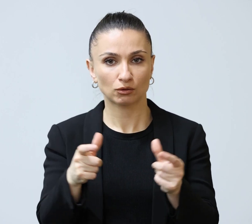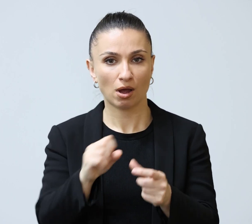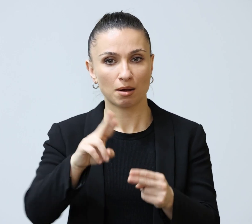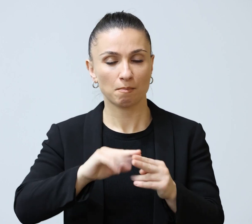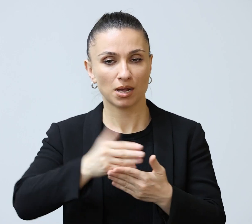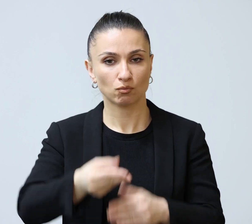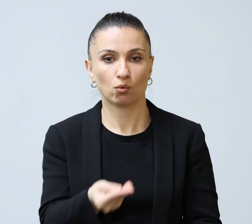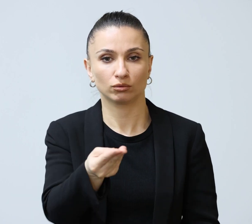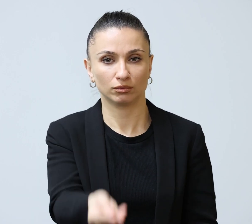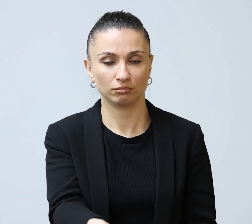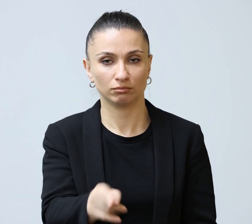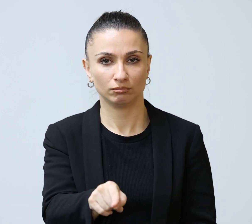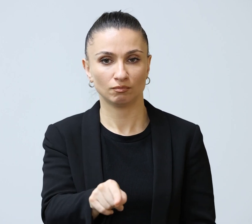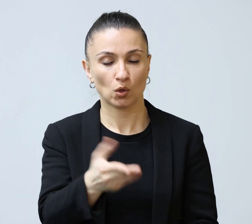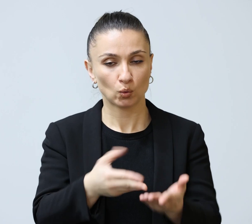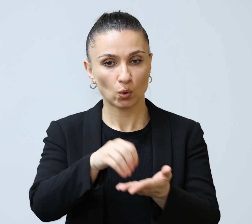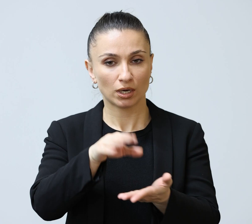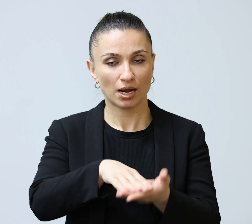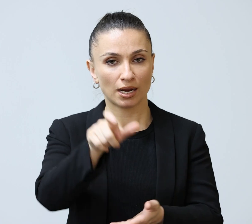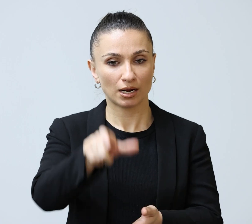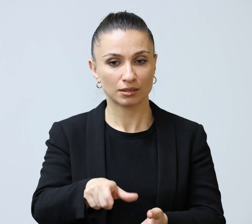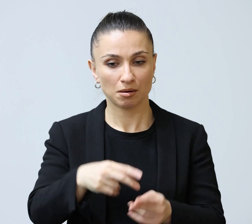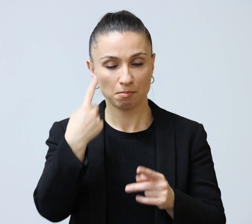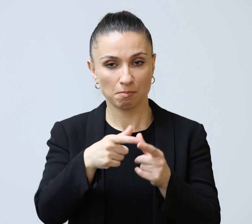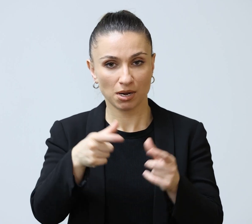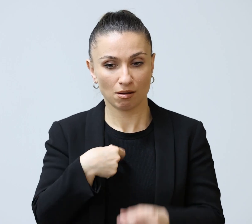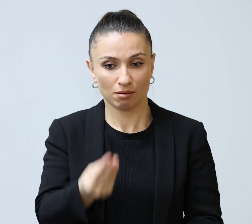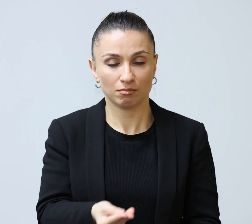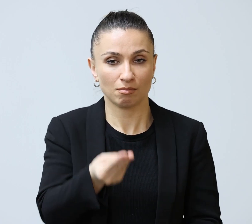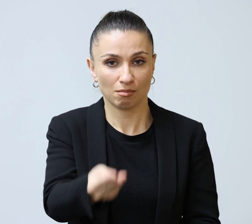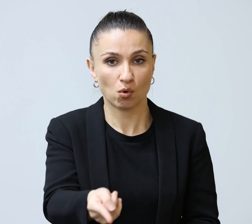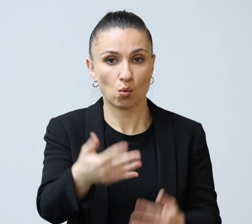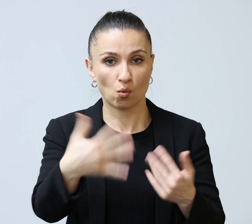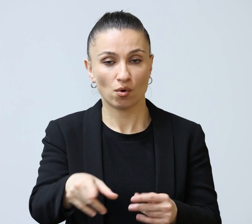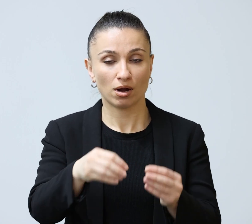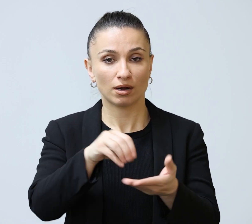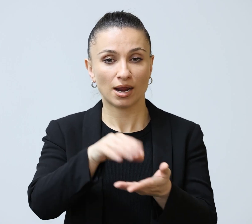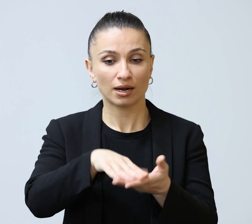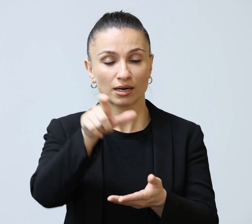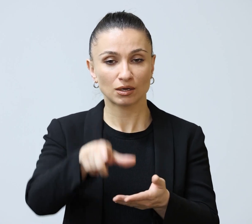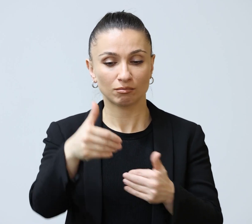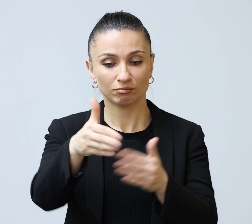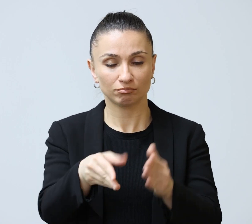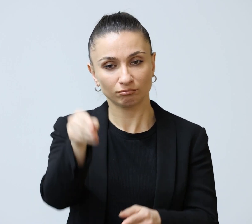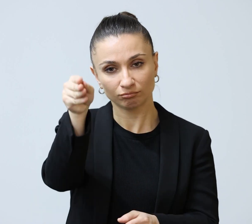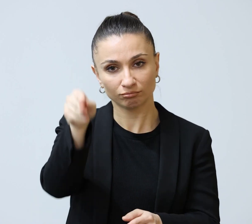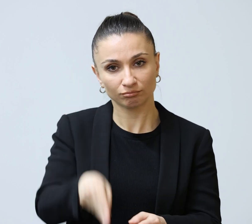գրանցում իրականացնողն այն կանցկացնի սարքով։ Անձնագրի դեպքում գրանցում իրականացնողը սարքի մեջ կմուտքագրի քո անձնական